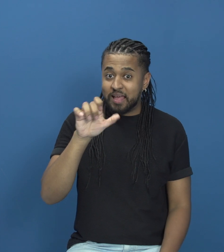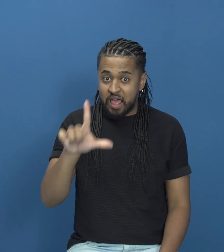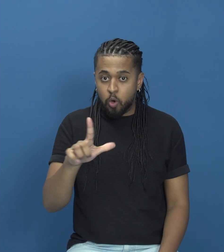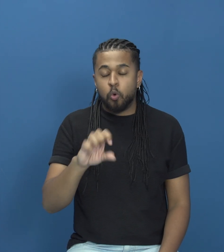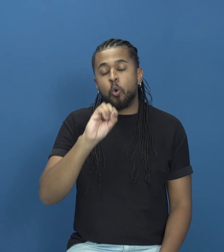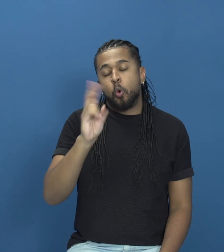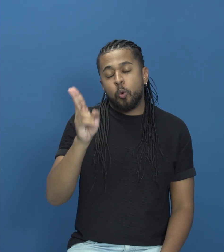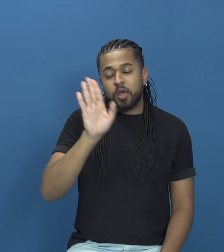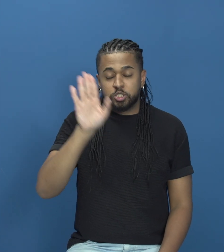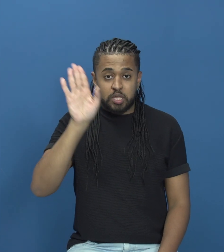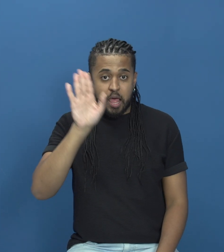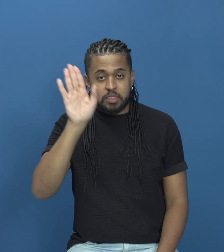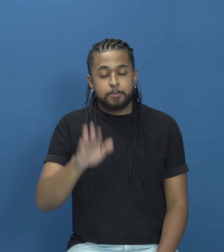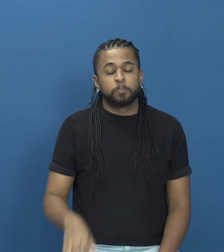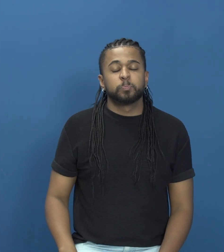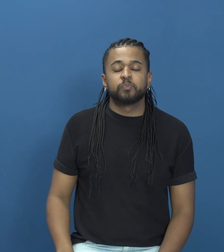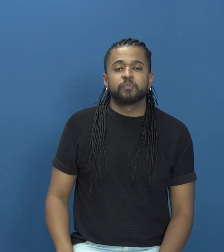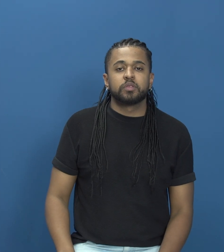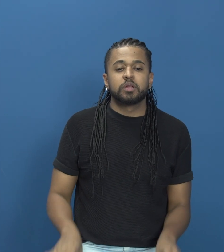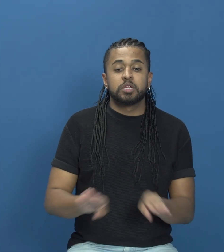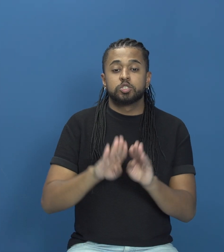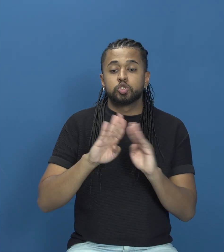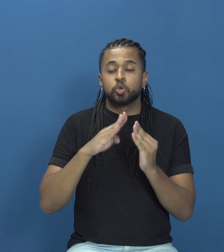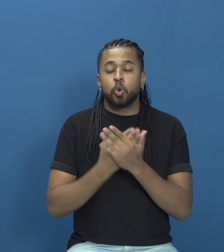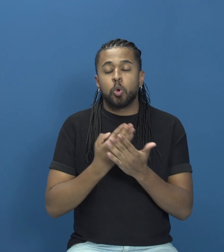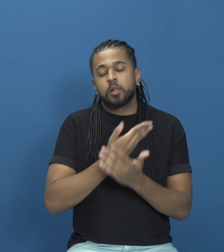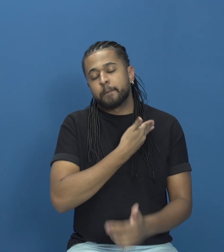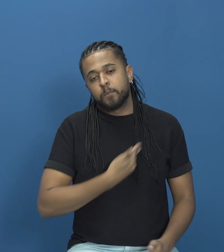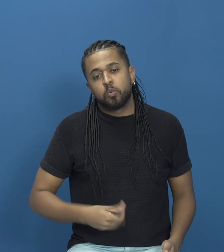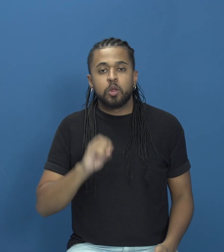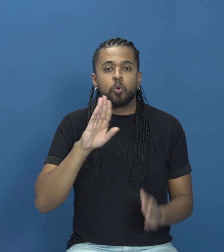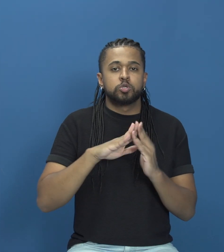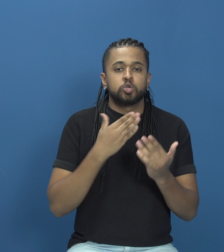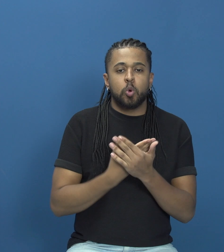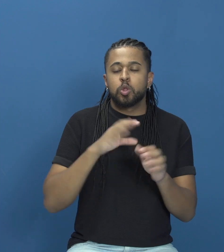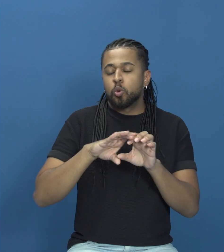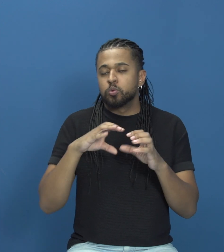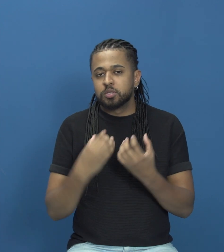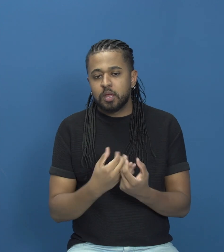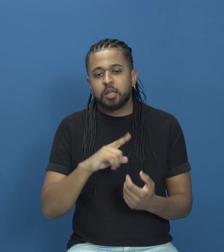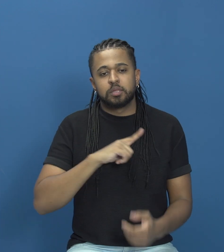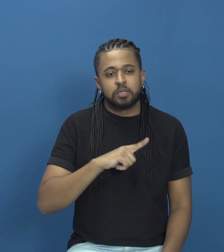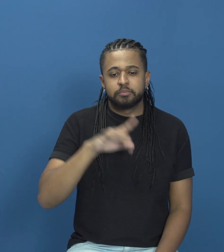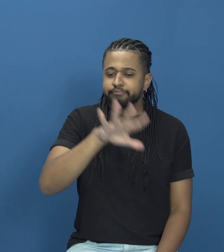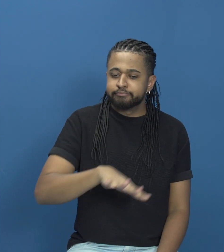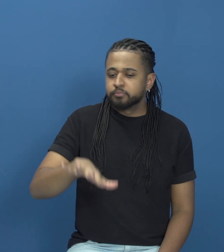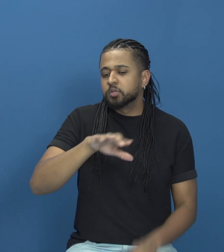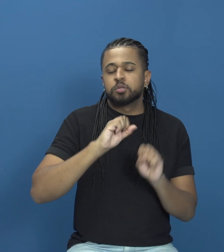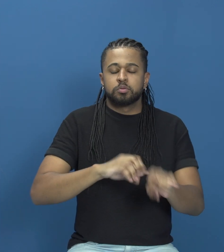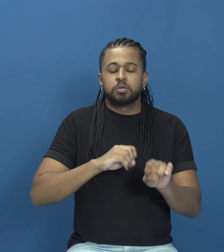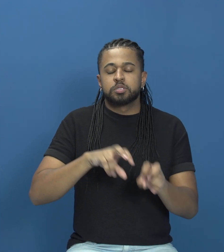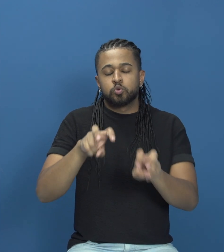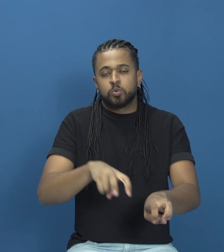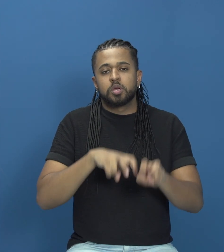do ou da candidata, em escola pública ou em escolas comunitárias que atuam no âmbito da educação